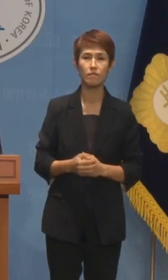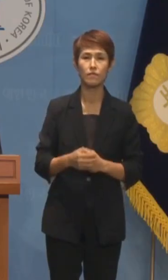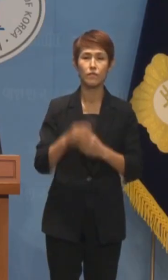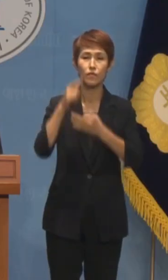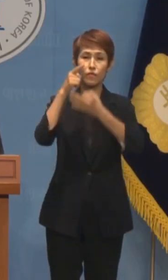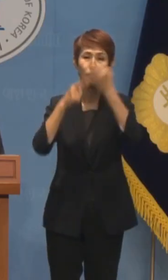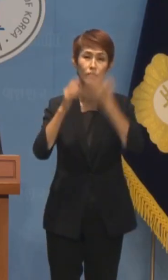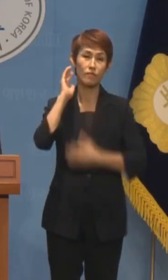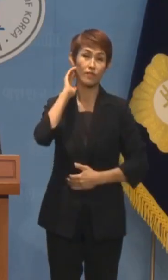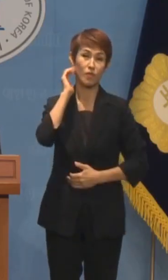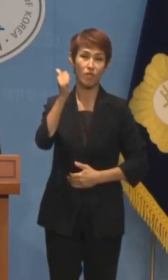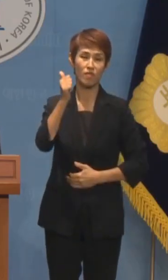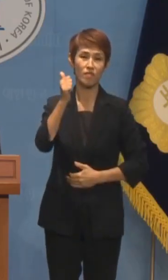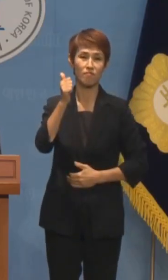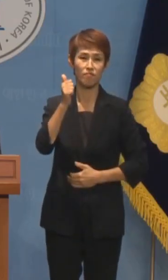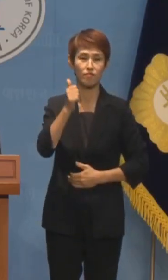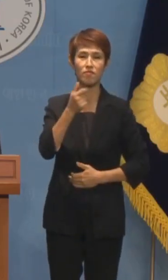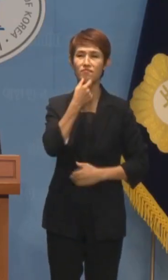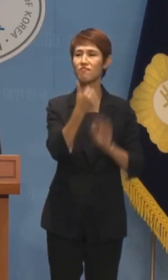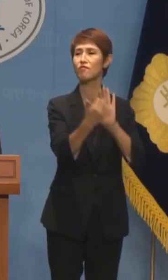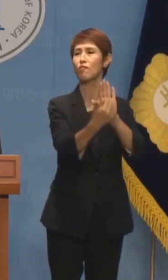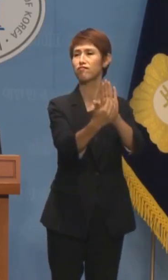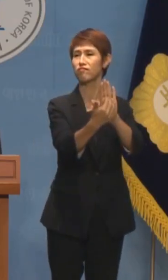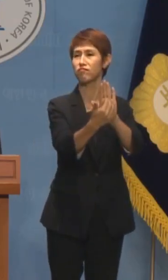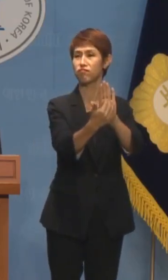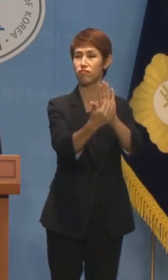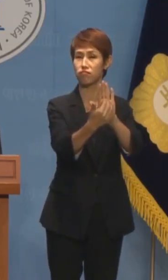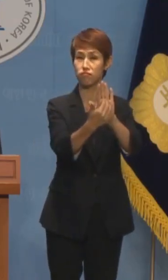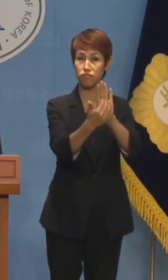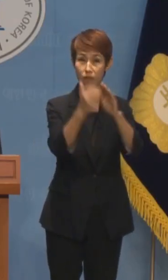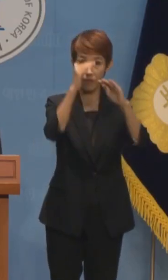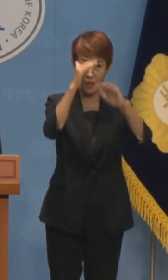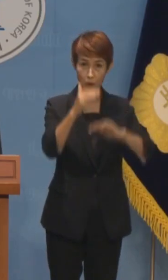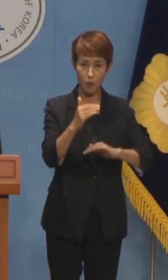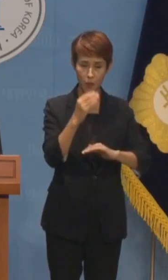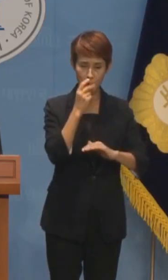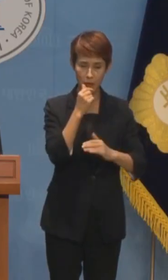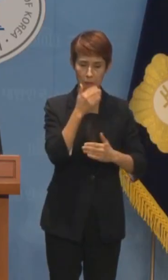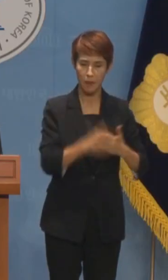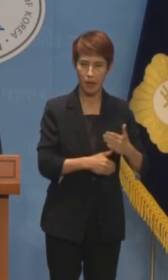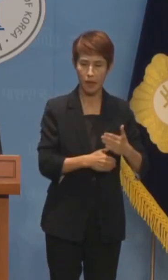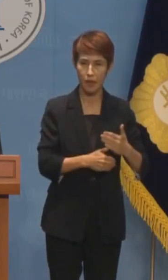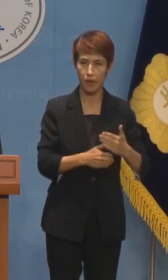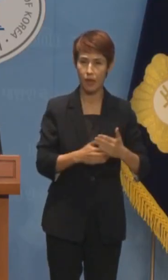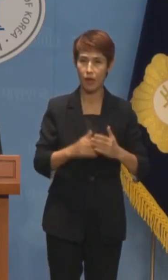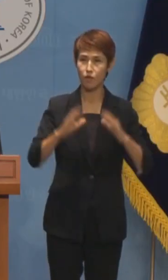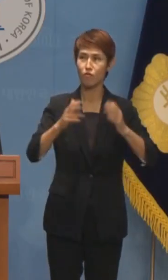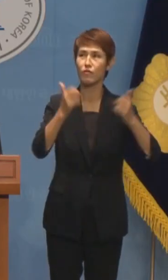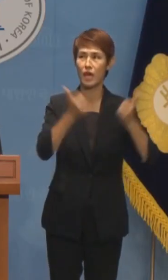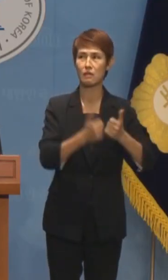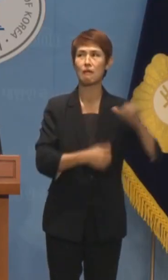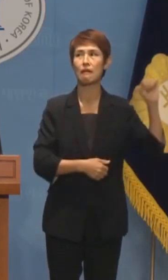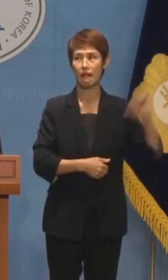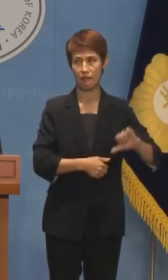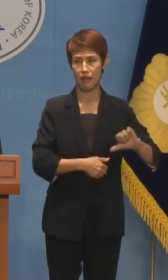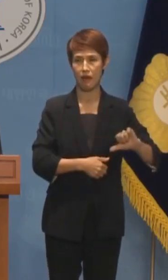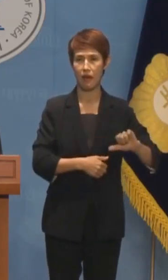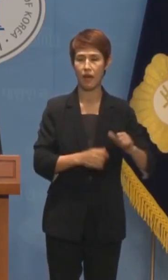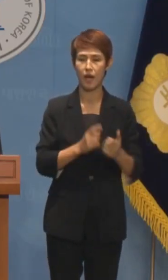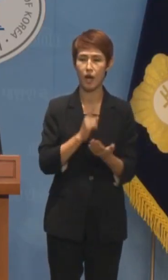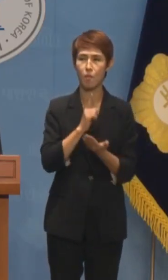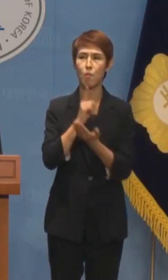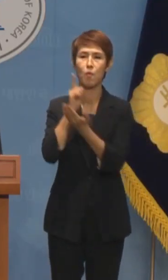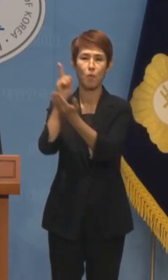무릅쓰고 윤석열 정부가 거부권 행사를 했던 사실을 쏙 빼고 국회에서 최종 부결됐다고만